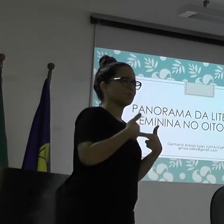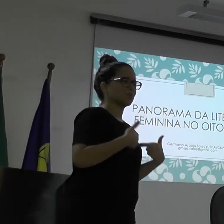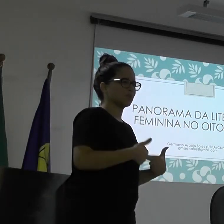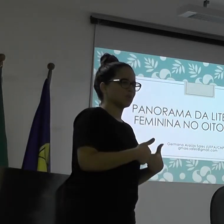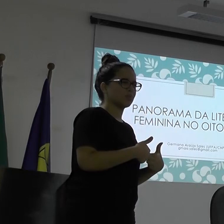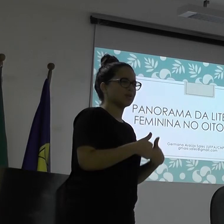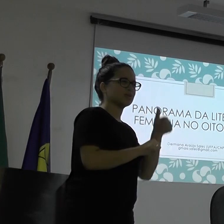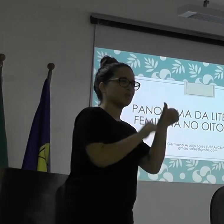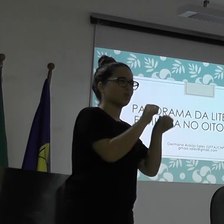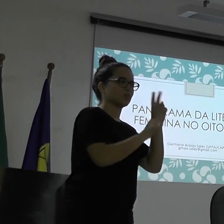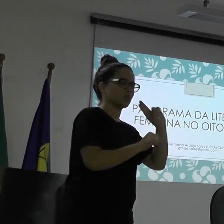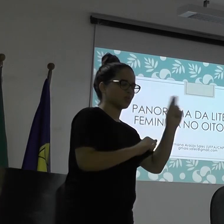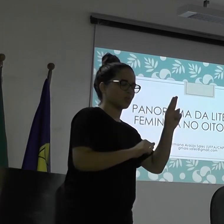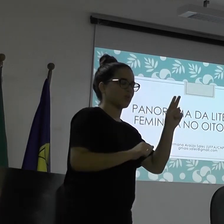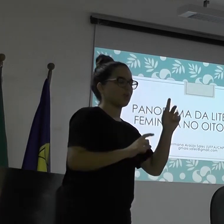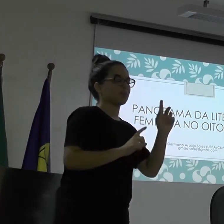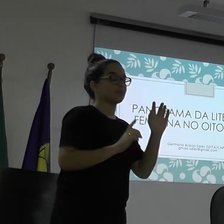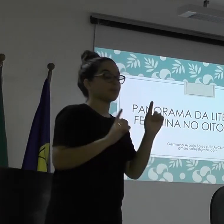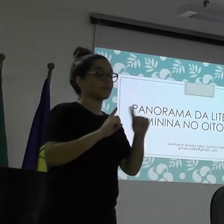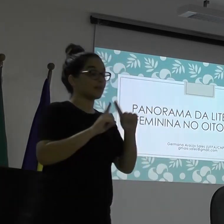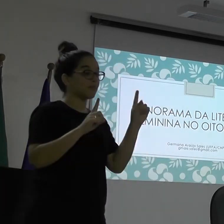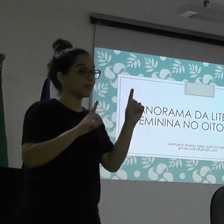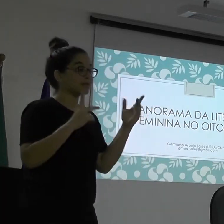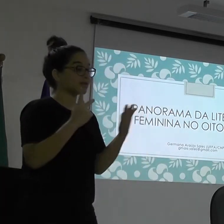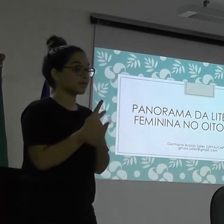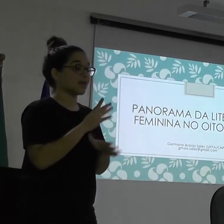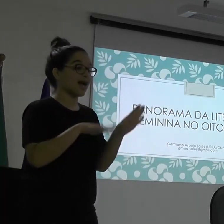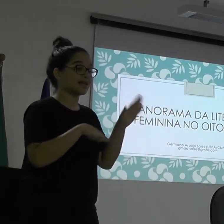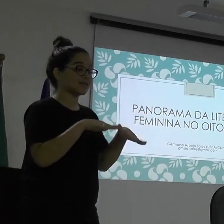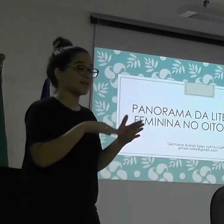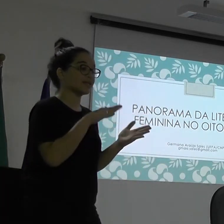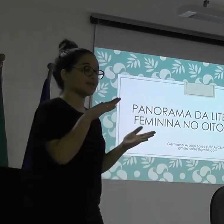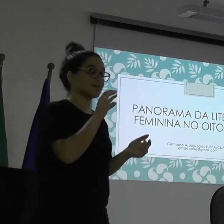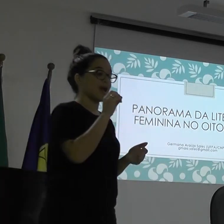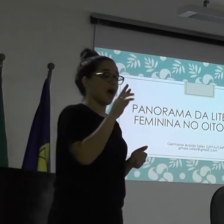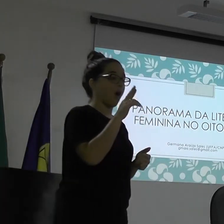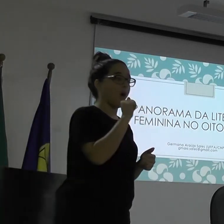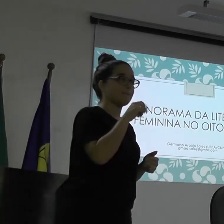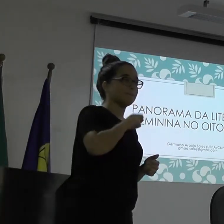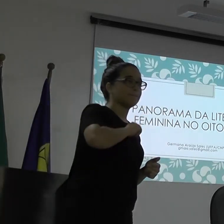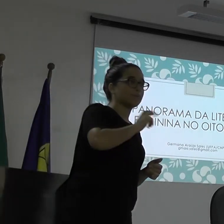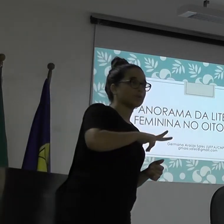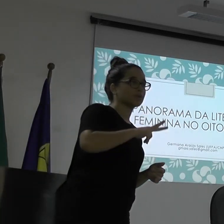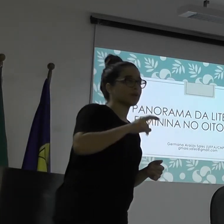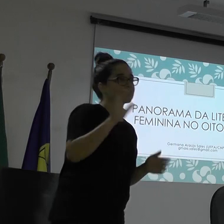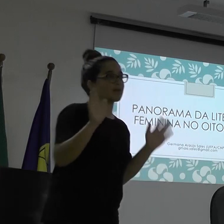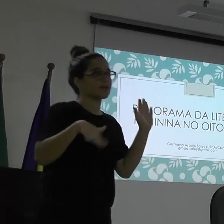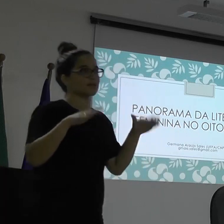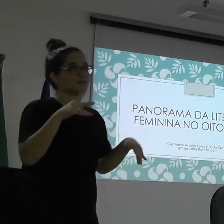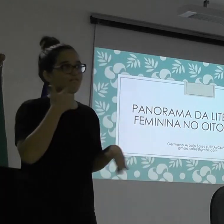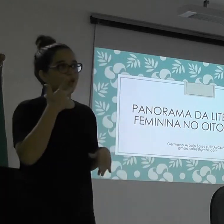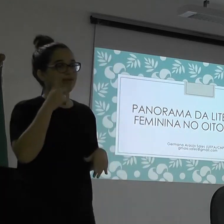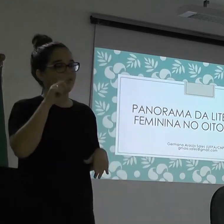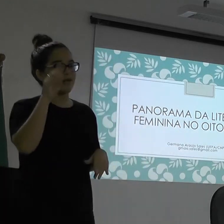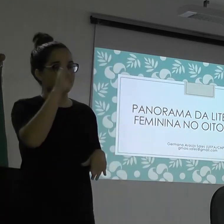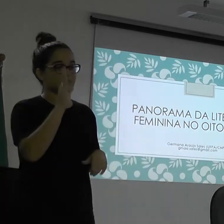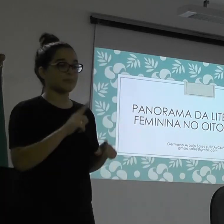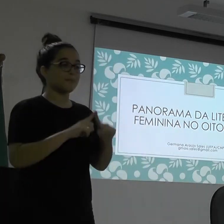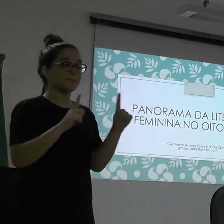comprida, e que uma hora a obra é portuguesa, outra hora a obra é brasileira, mas tem a ver com as